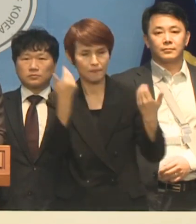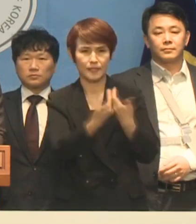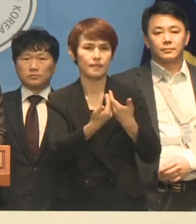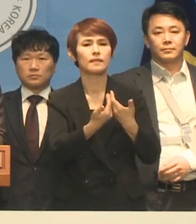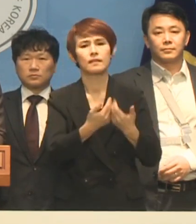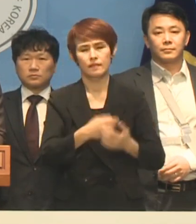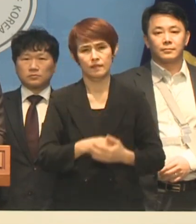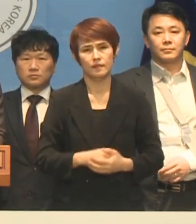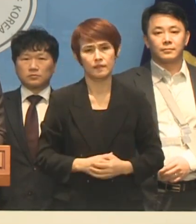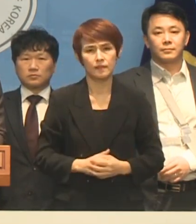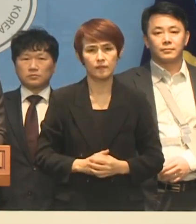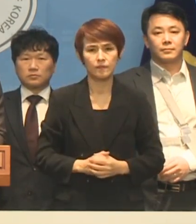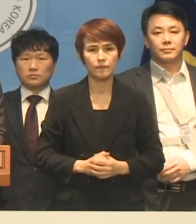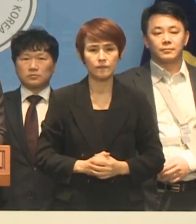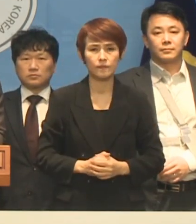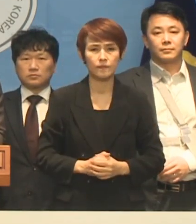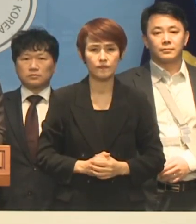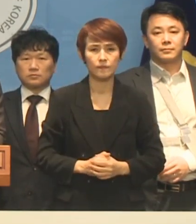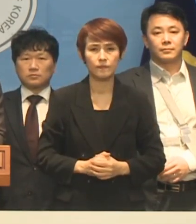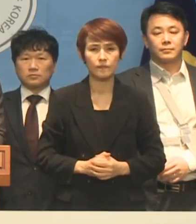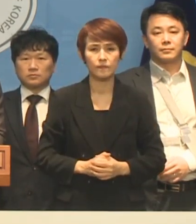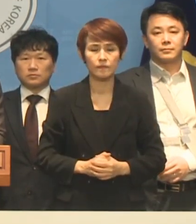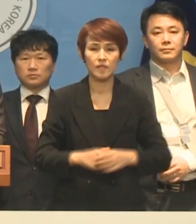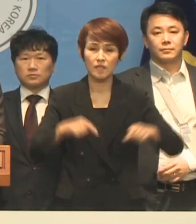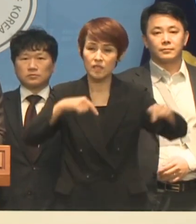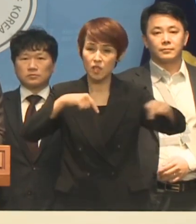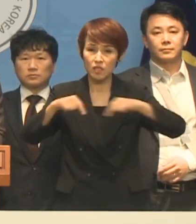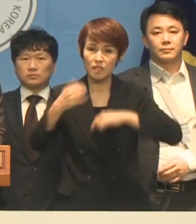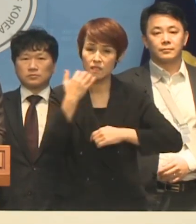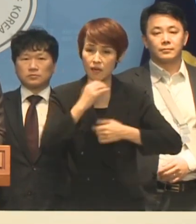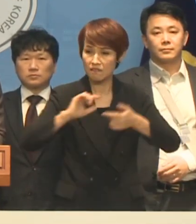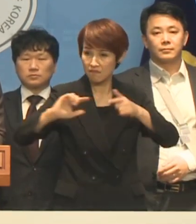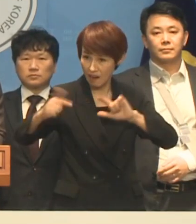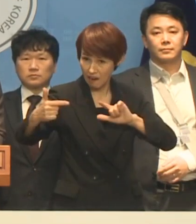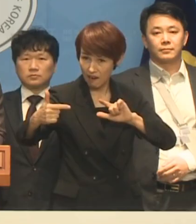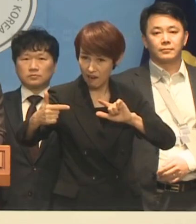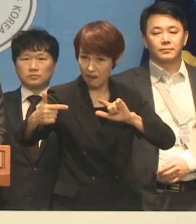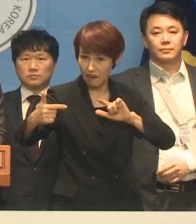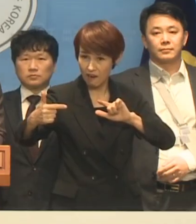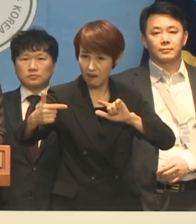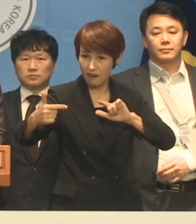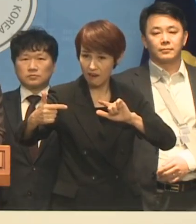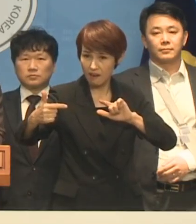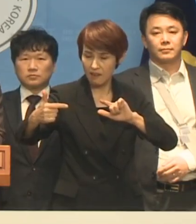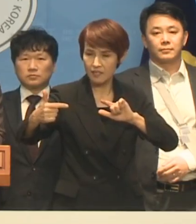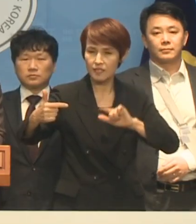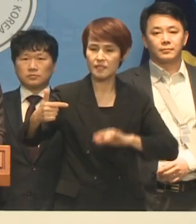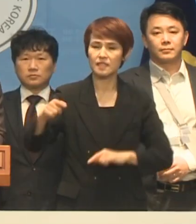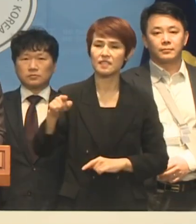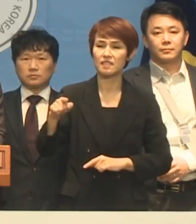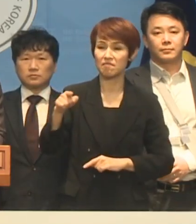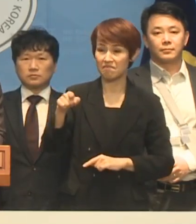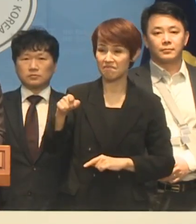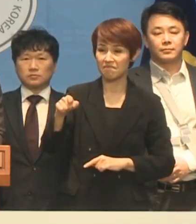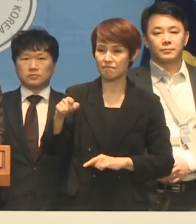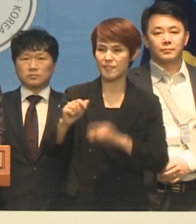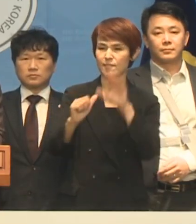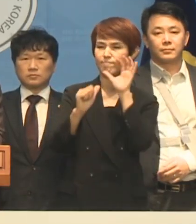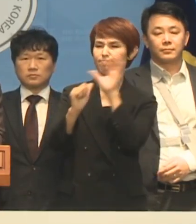사고방식입니다. 특히 정치적 성향이 다르다는 이유로 특정 세대를